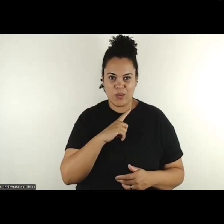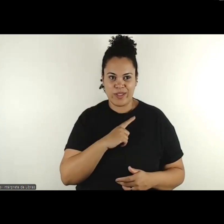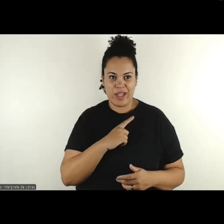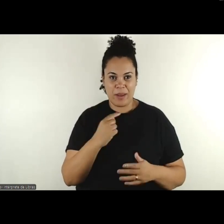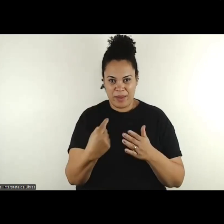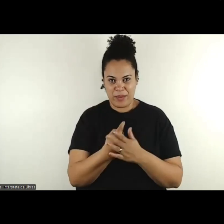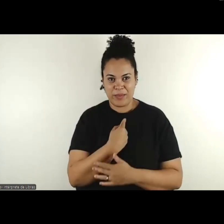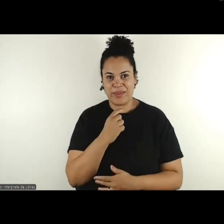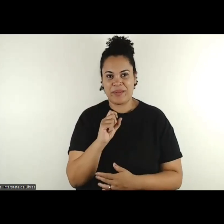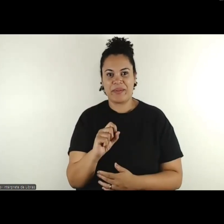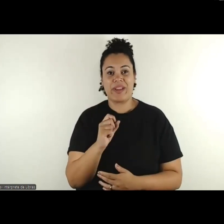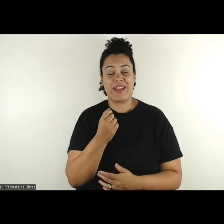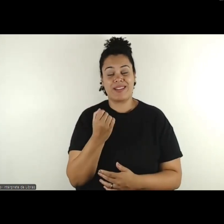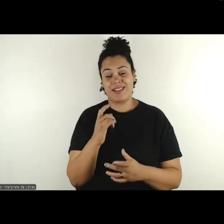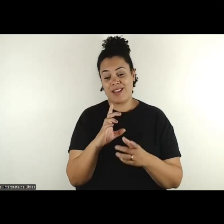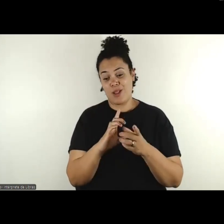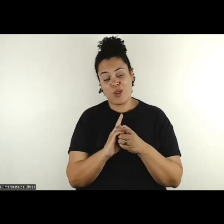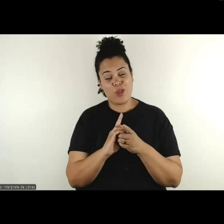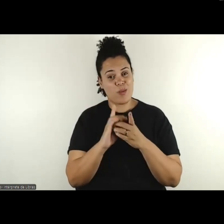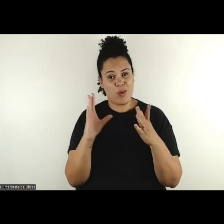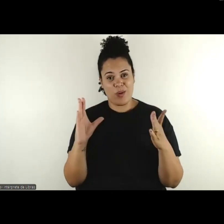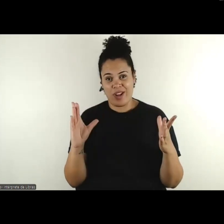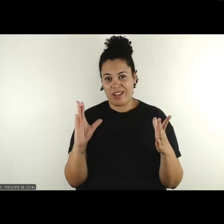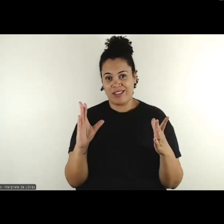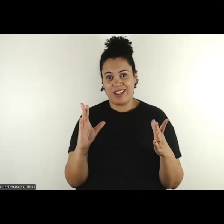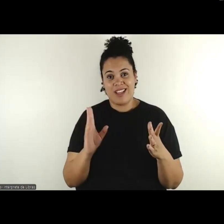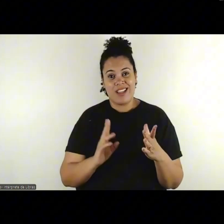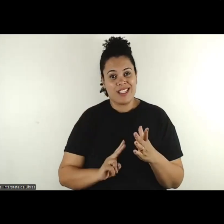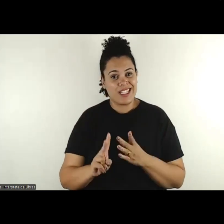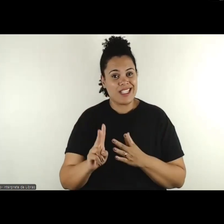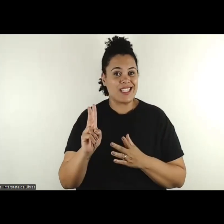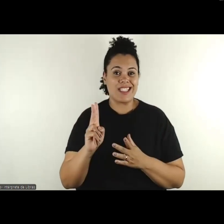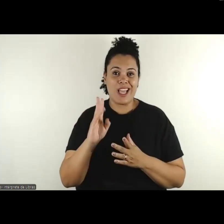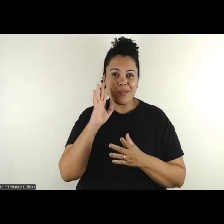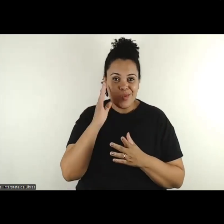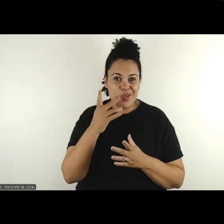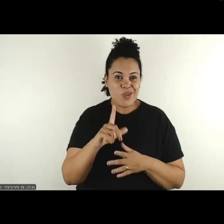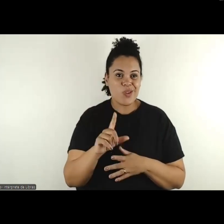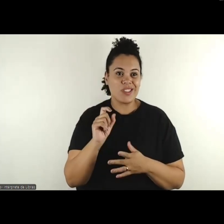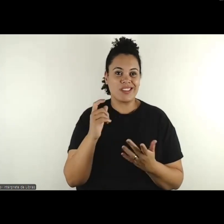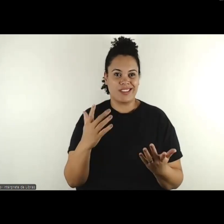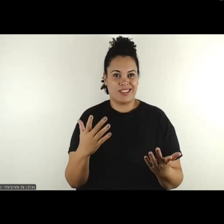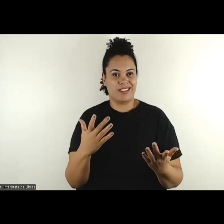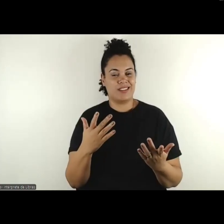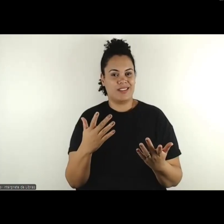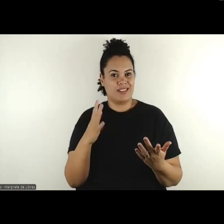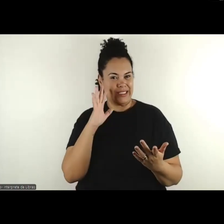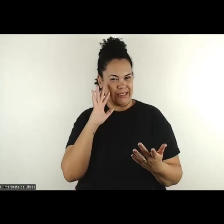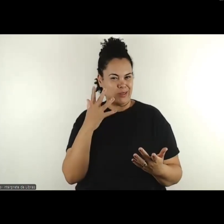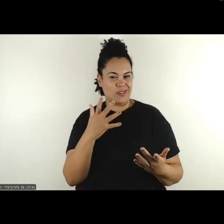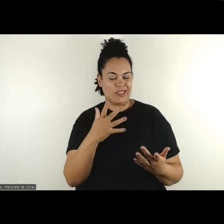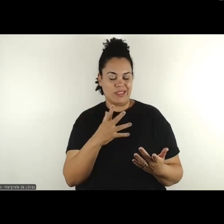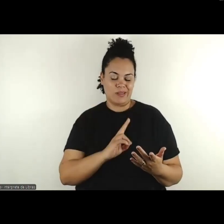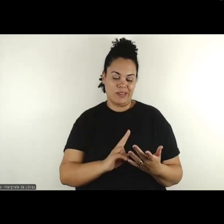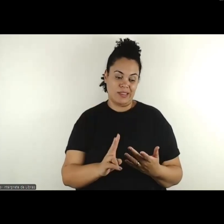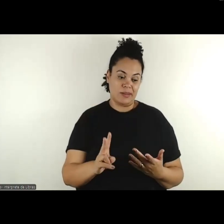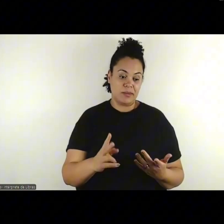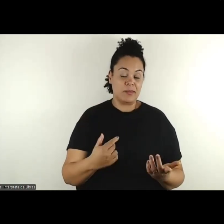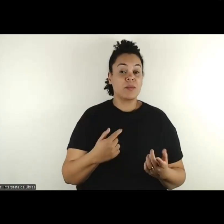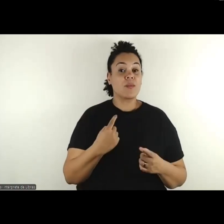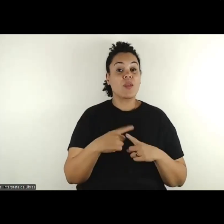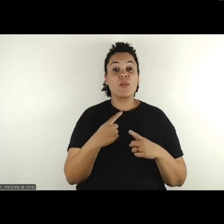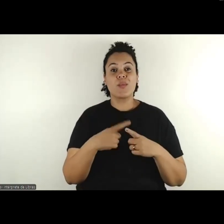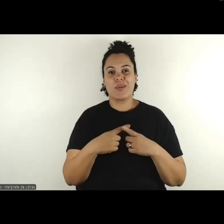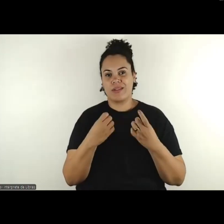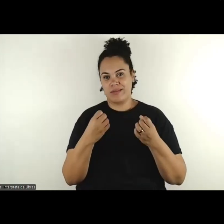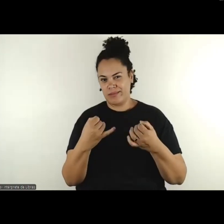houver democracia, há uma luz no fim do túnel, pelo menos, né? Então, por que eu estou dizendo